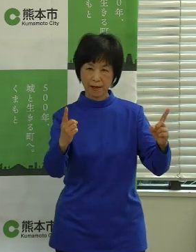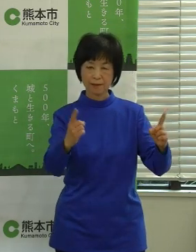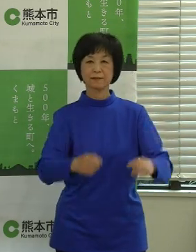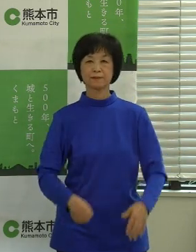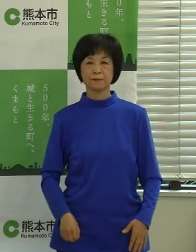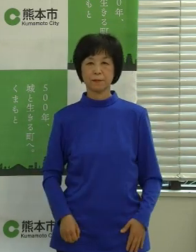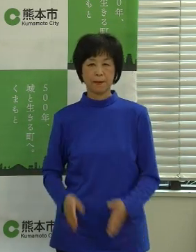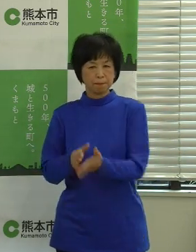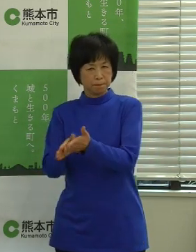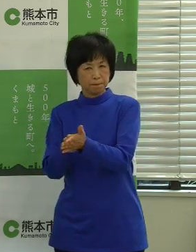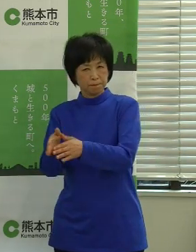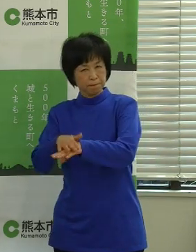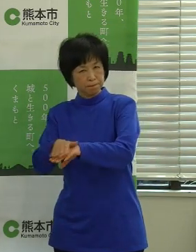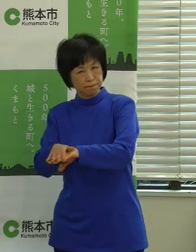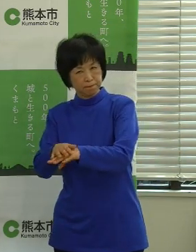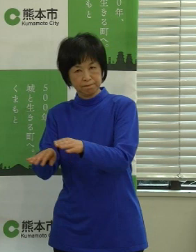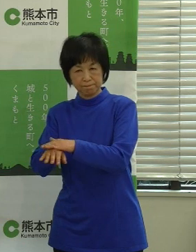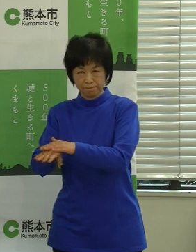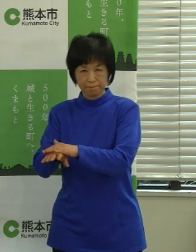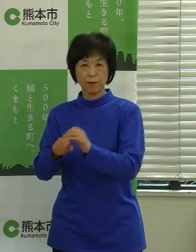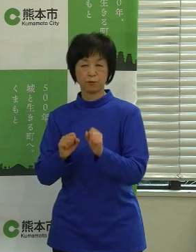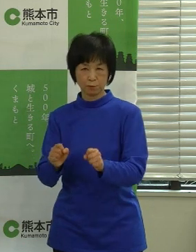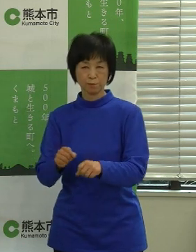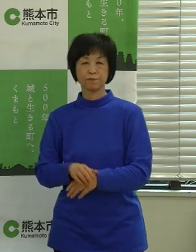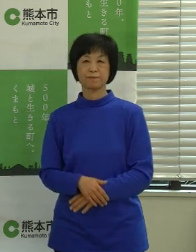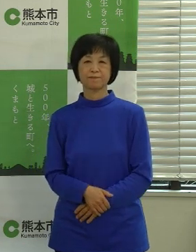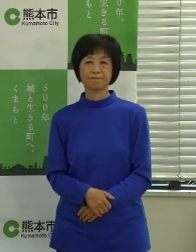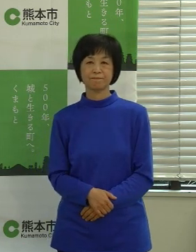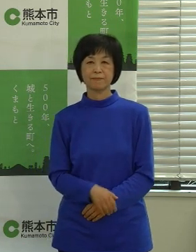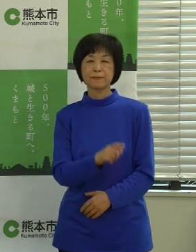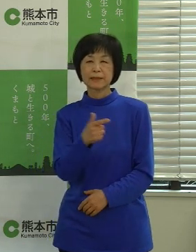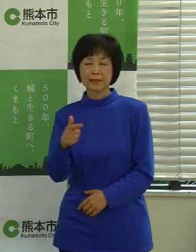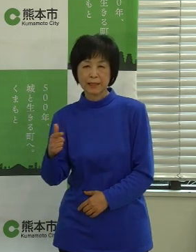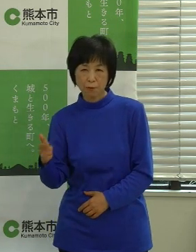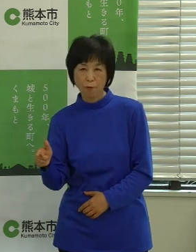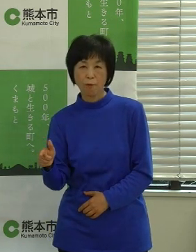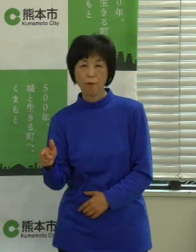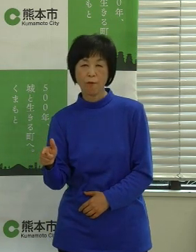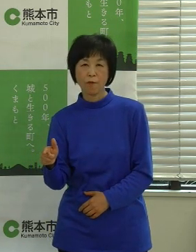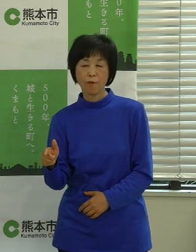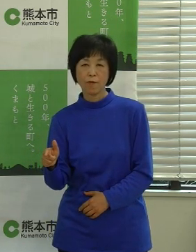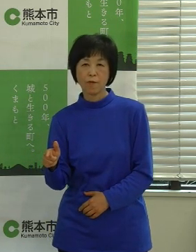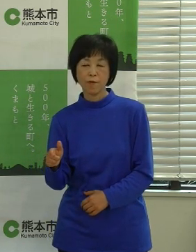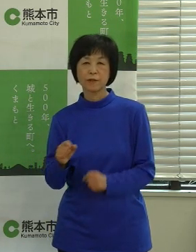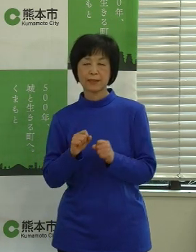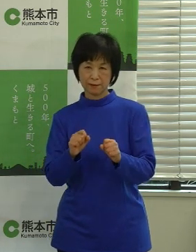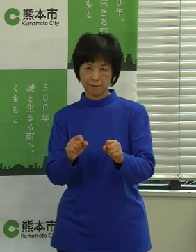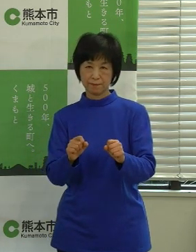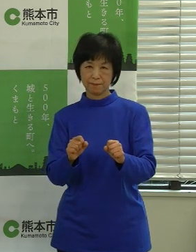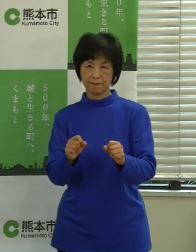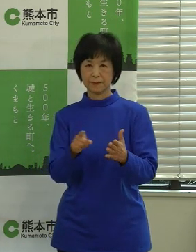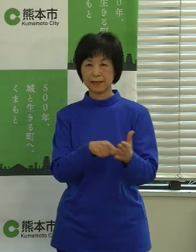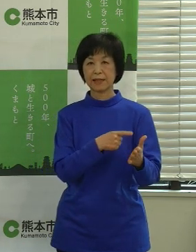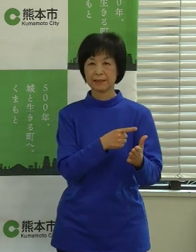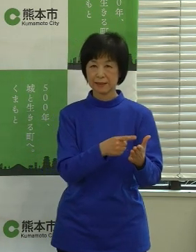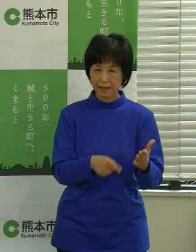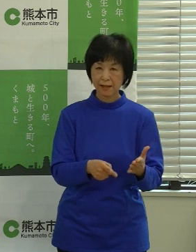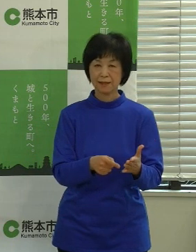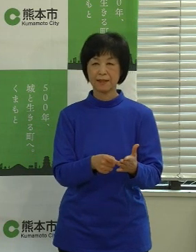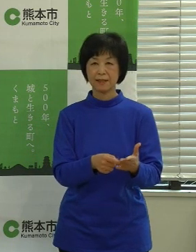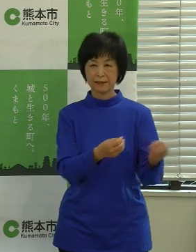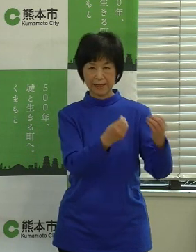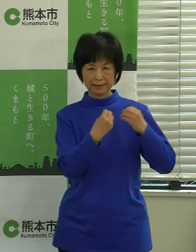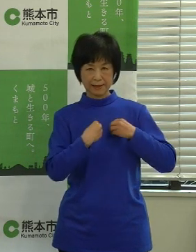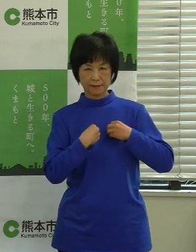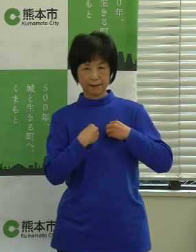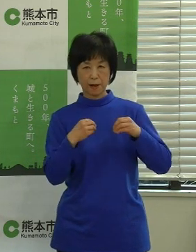境を整えていくということでですね、この感染拡大の状況というのは私は維持できて、来